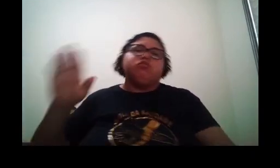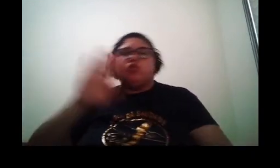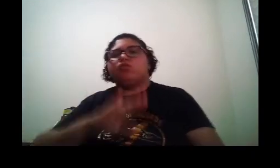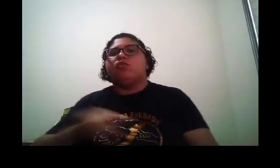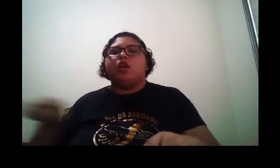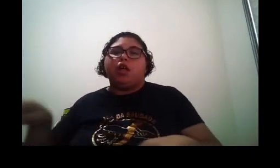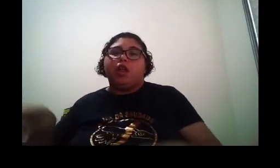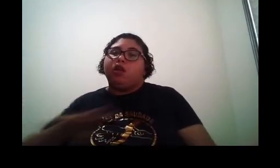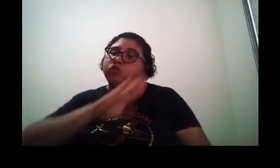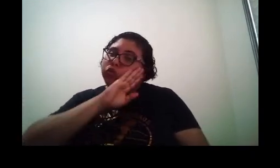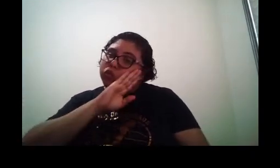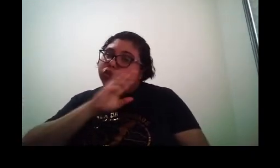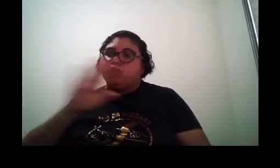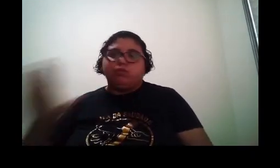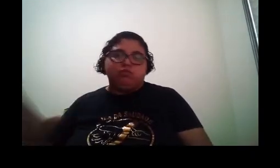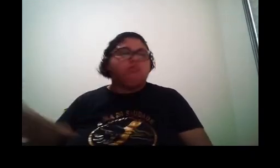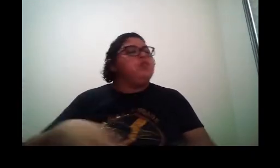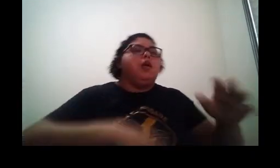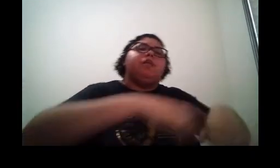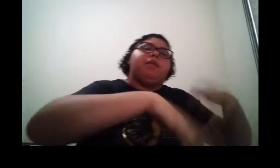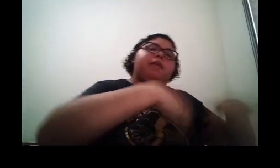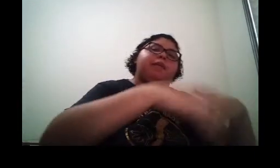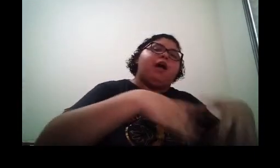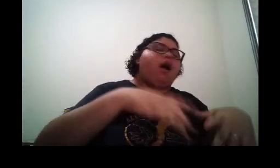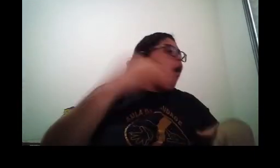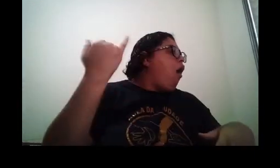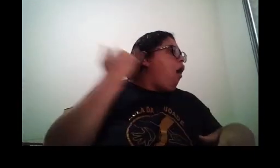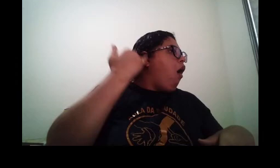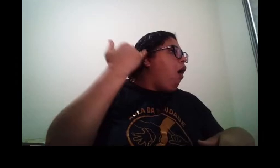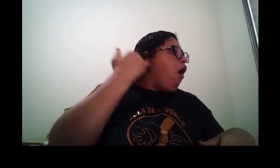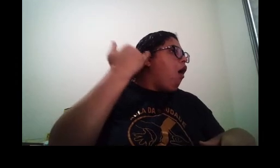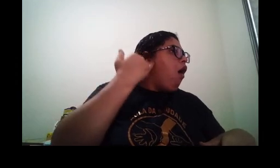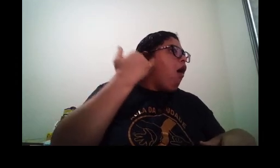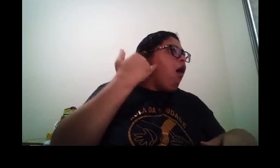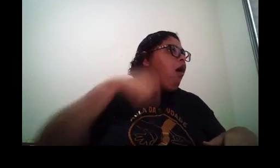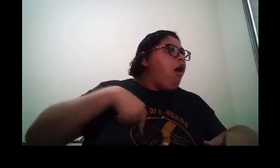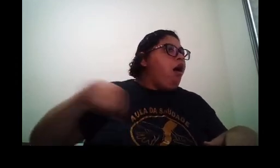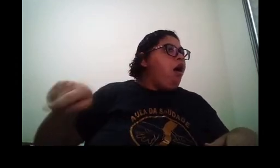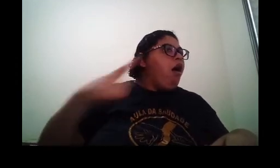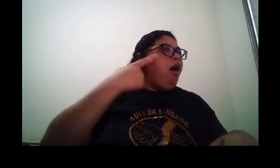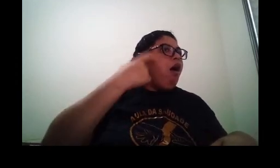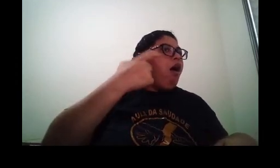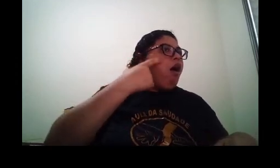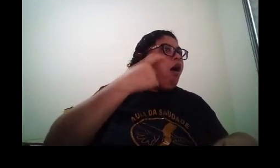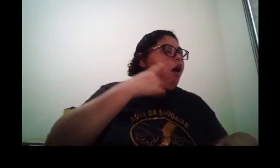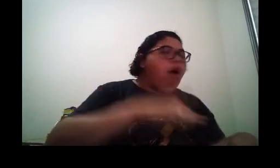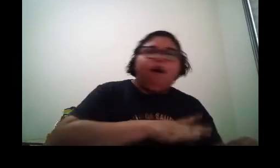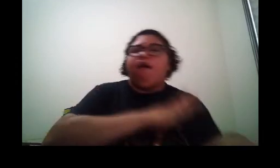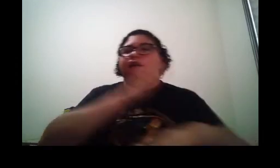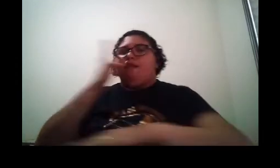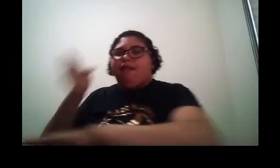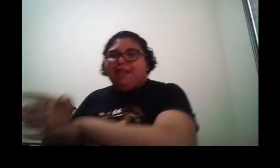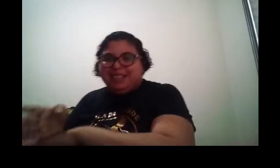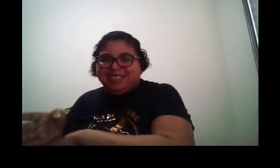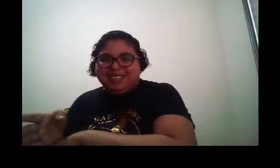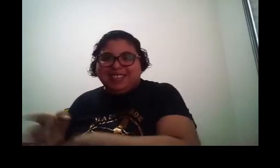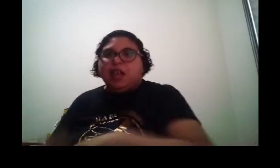preparo o almoço e eu escuto ali o barulho, né? De que está acionando que ele acordou. E para o